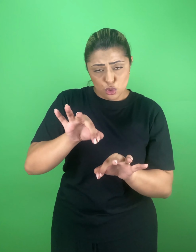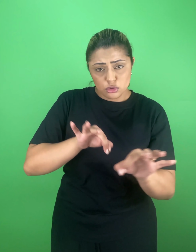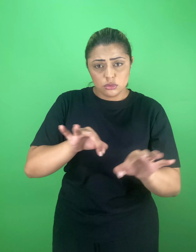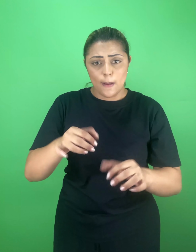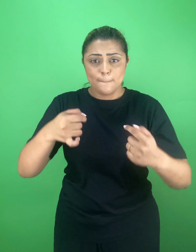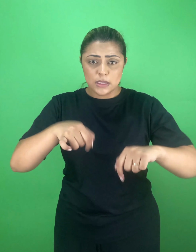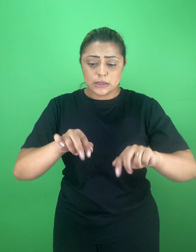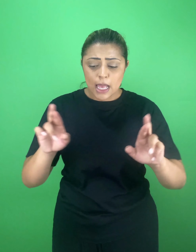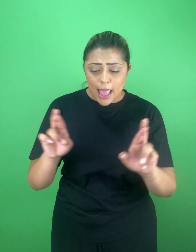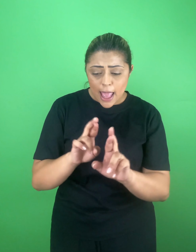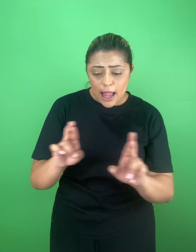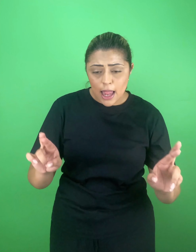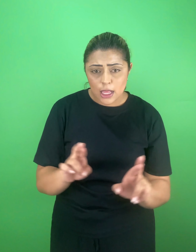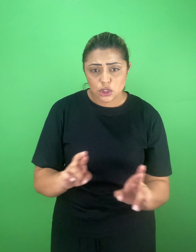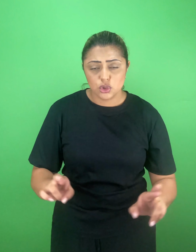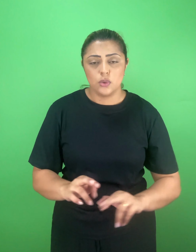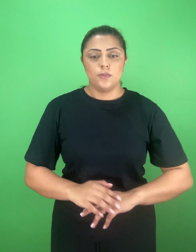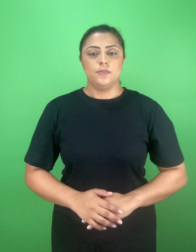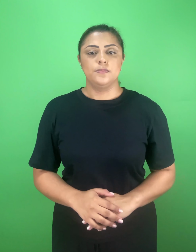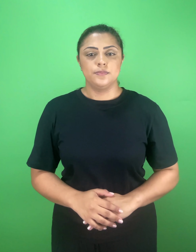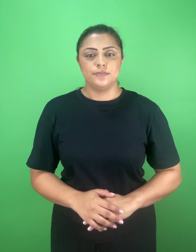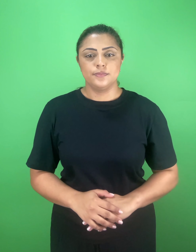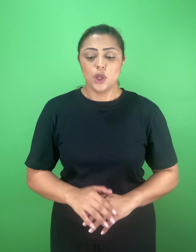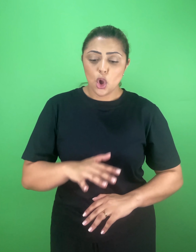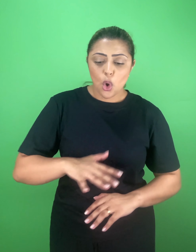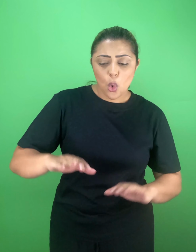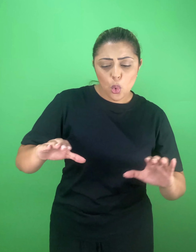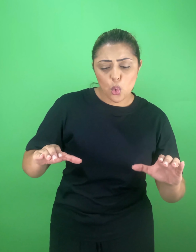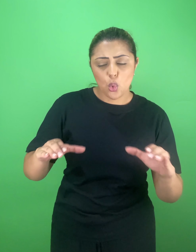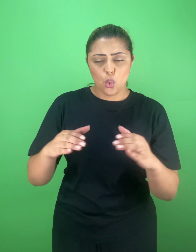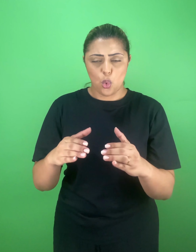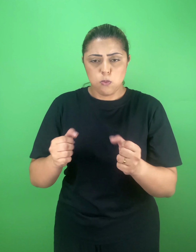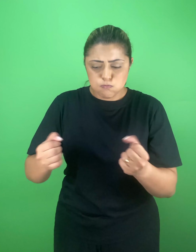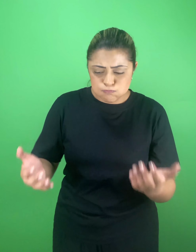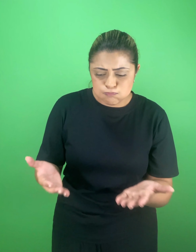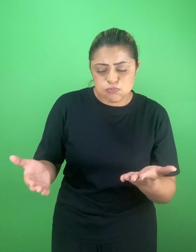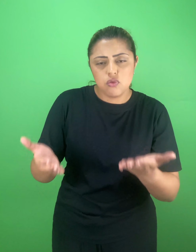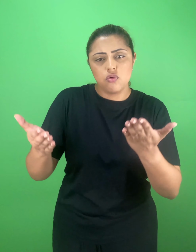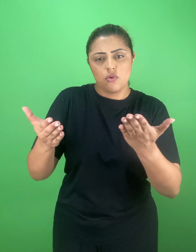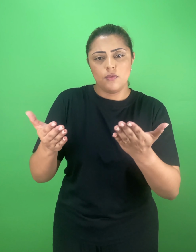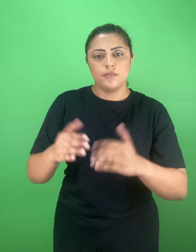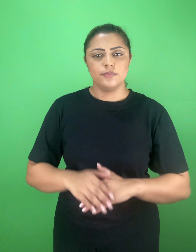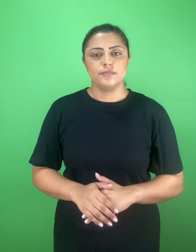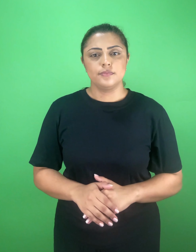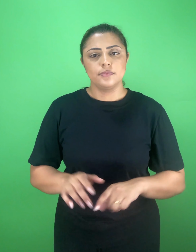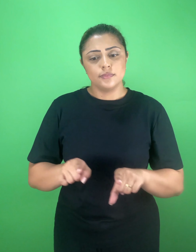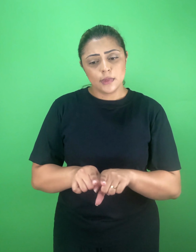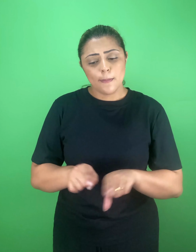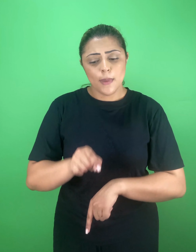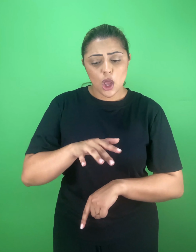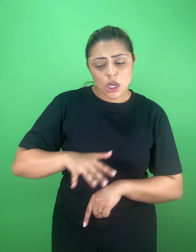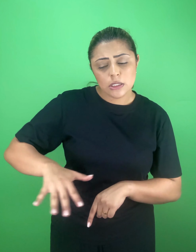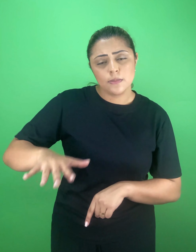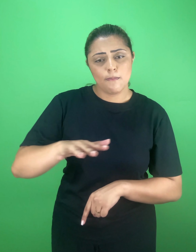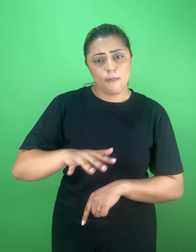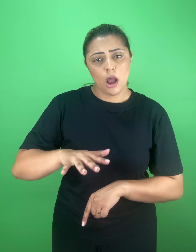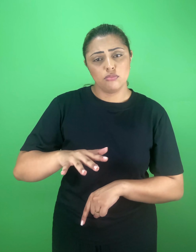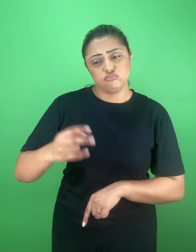relacionados ao fortalecimento de coletivos ou de grupos ao fomento e a espaços culturais existentes no município